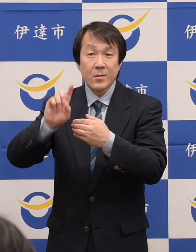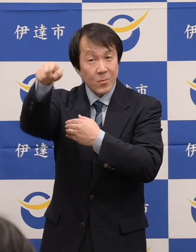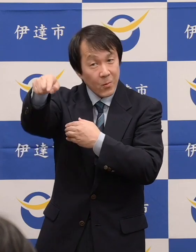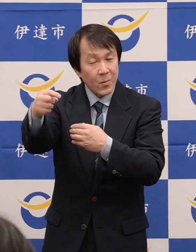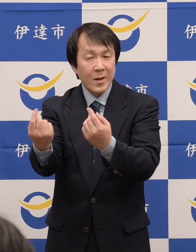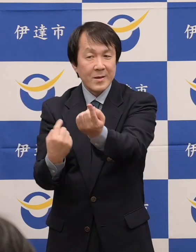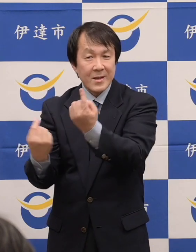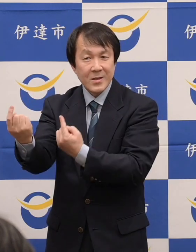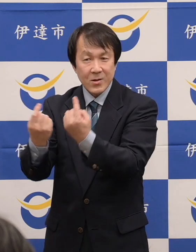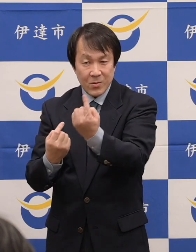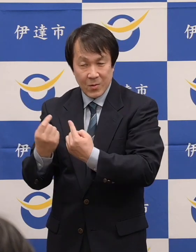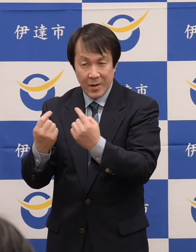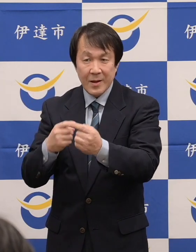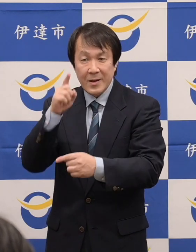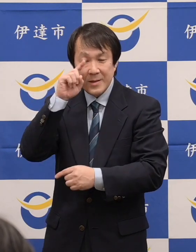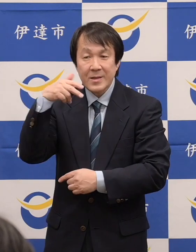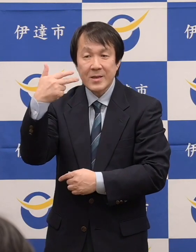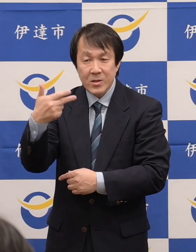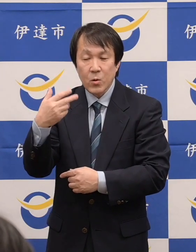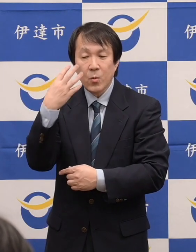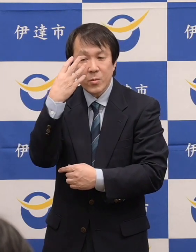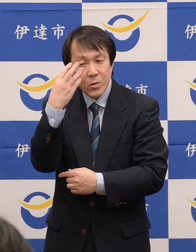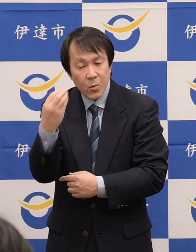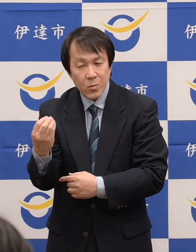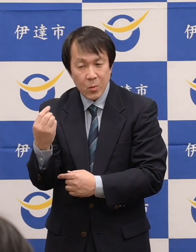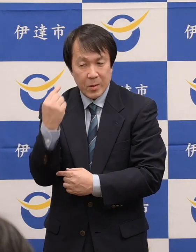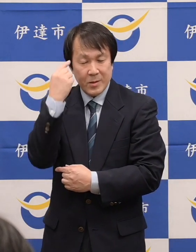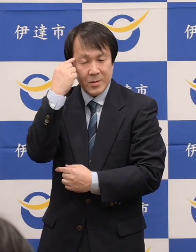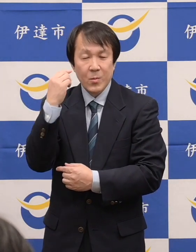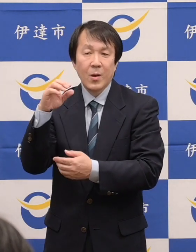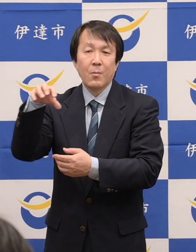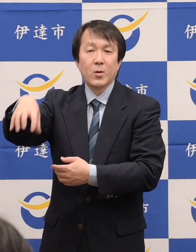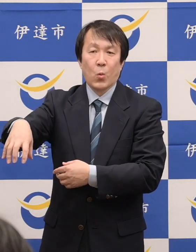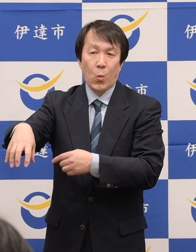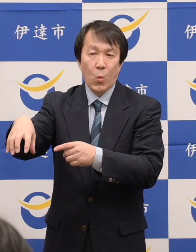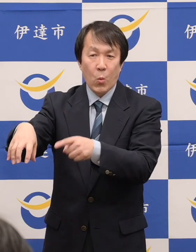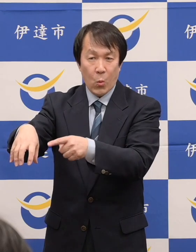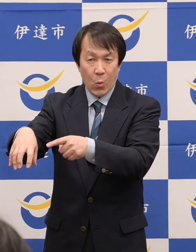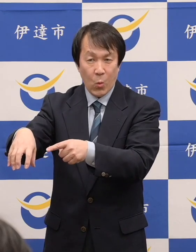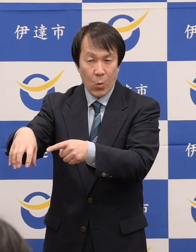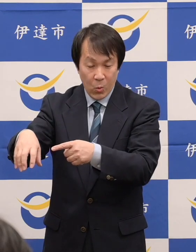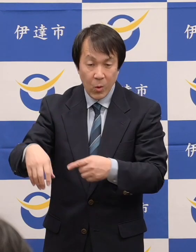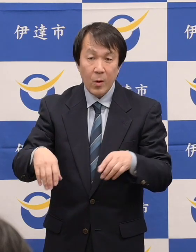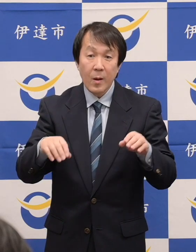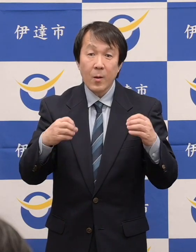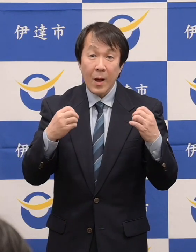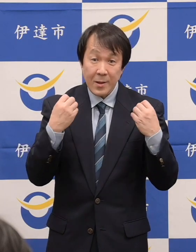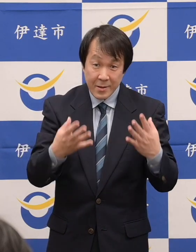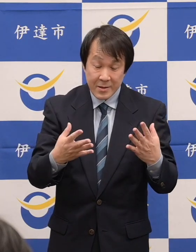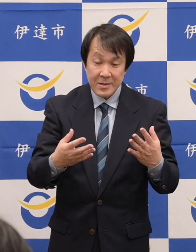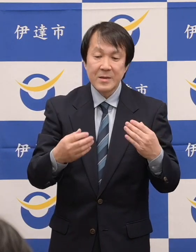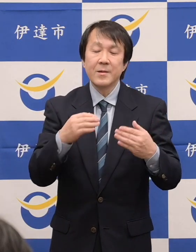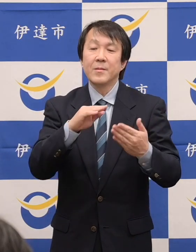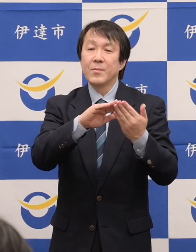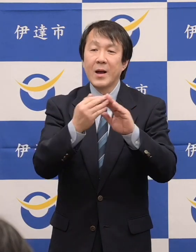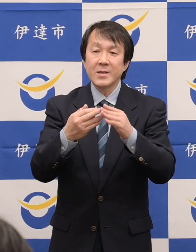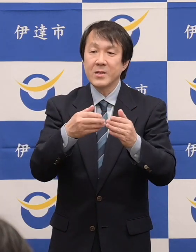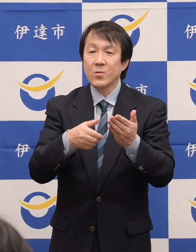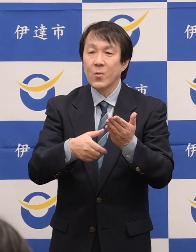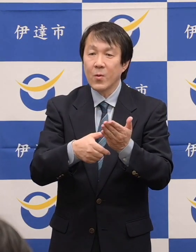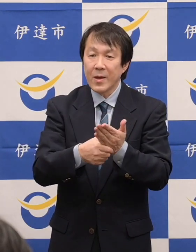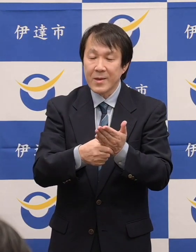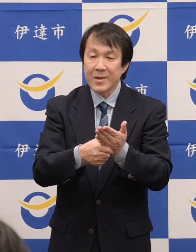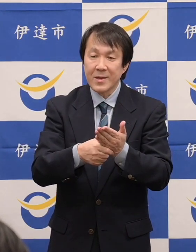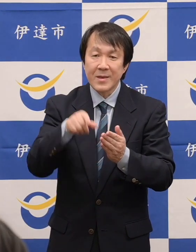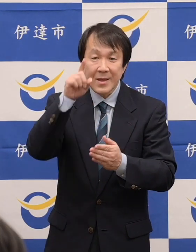伊達市の魅力を感じてもらうというところです。この町の駅伊達につきましてはですね、伊達地